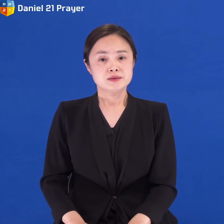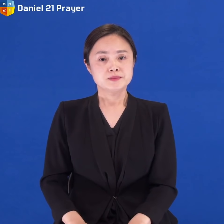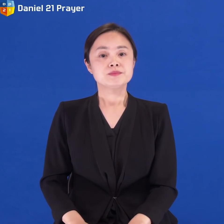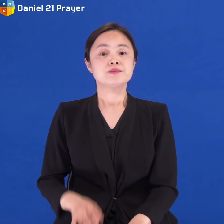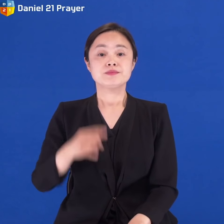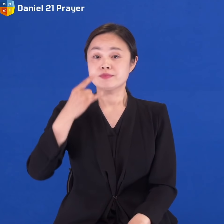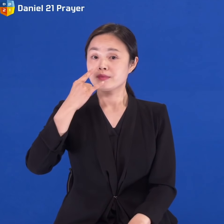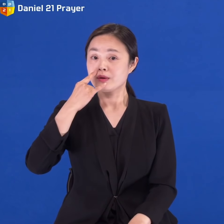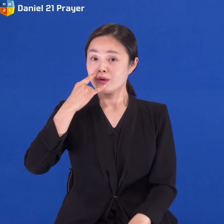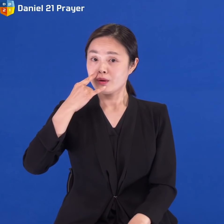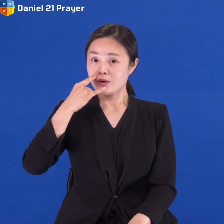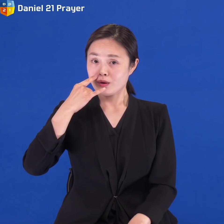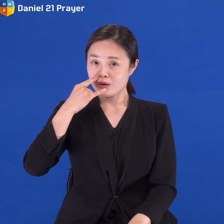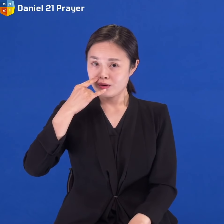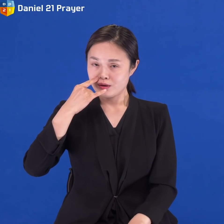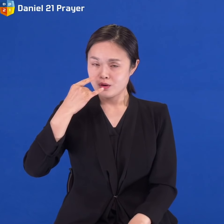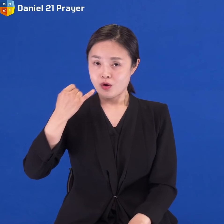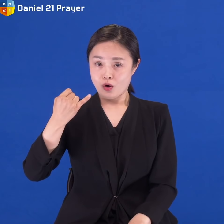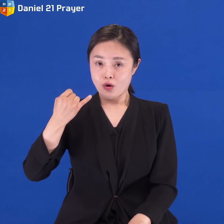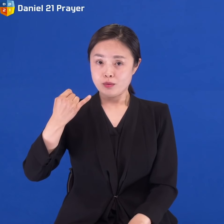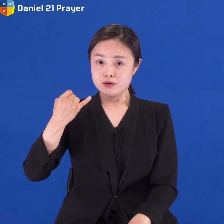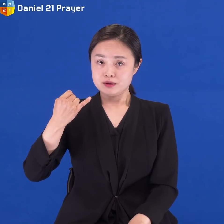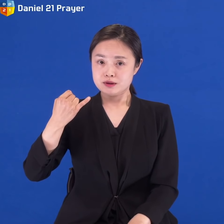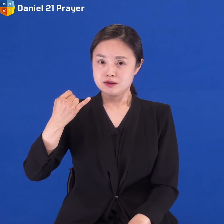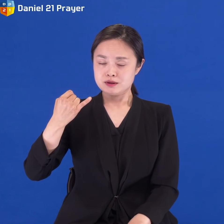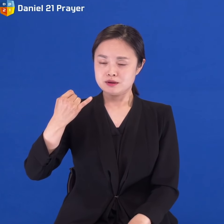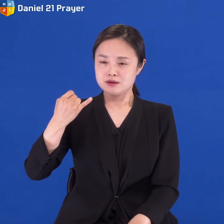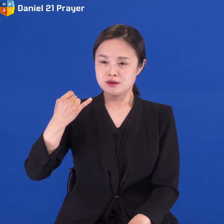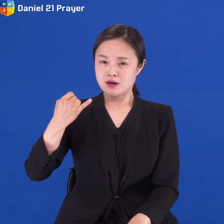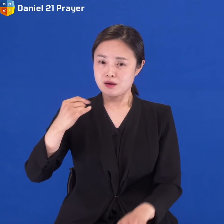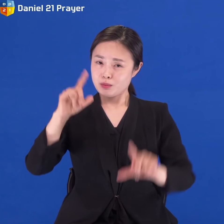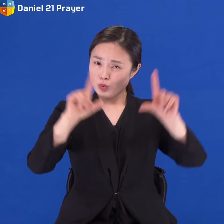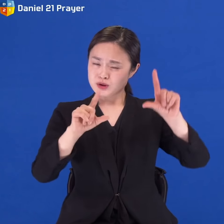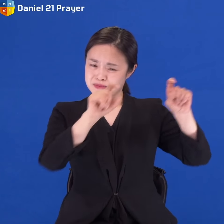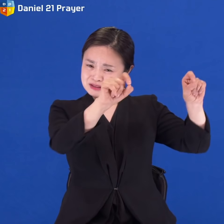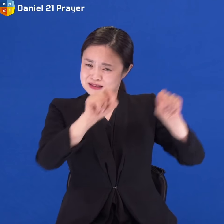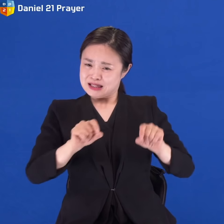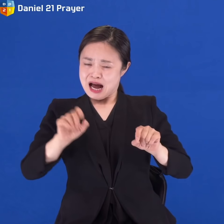준 결핍을 채우는 지름길이거든요. 제가 이제 그러다가